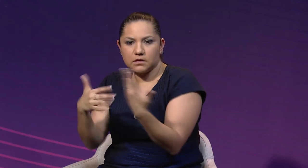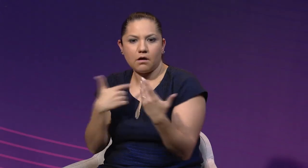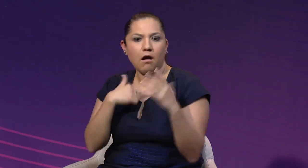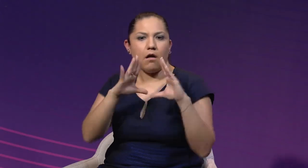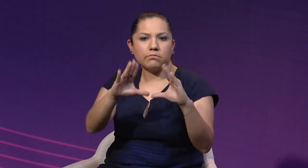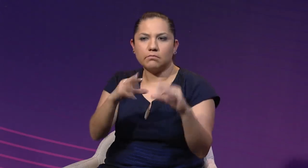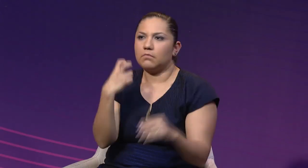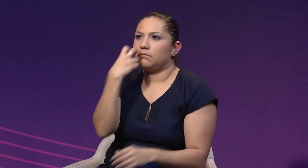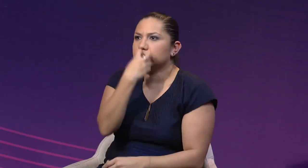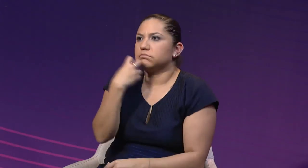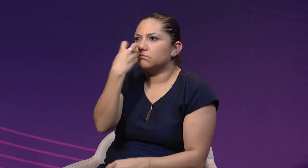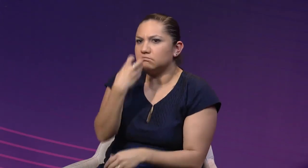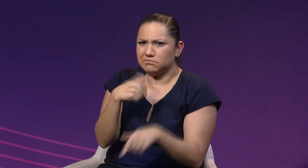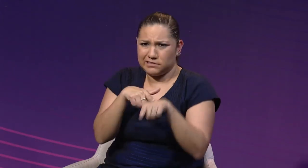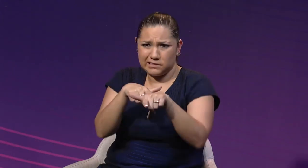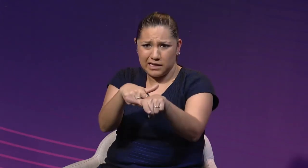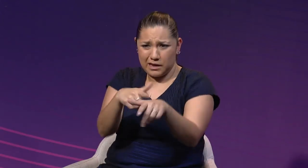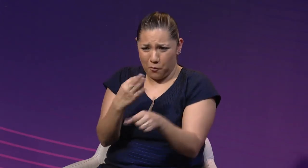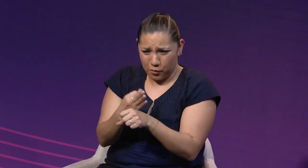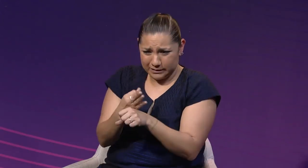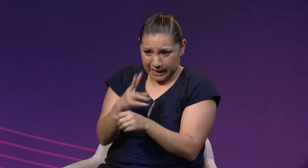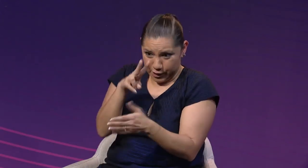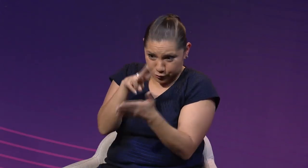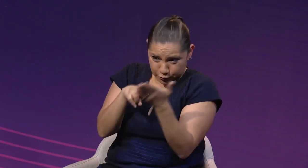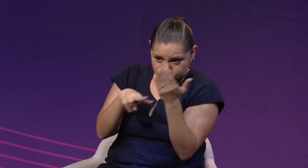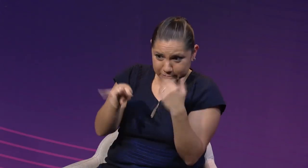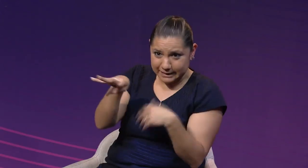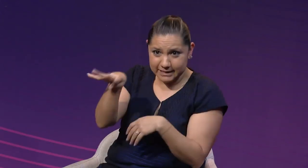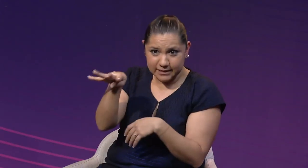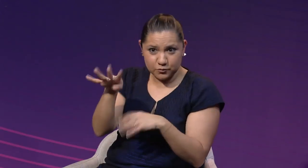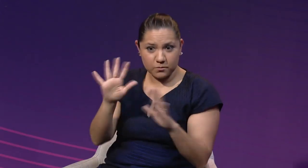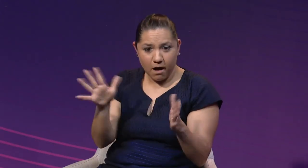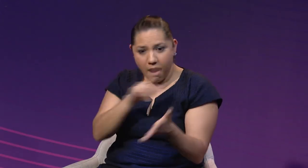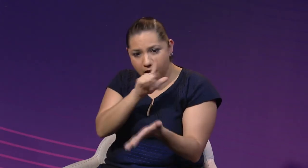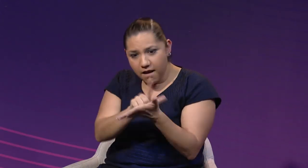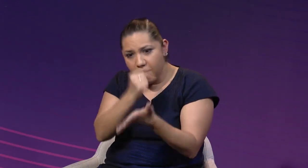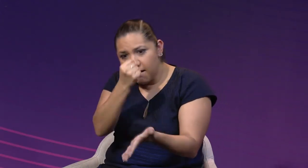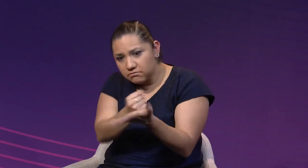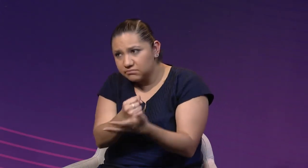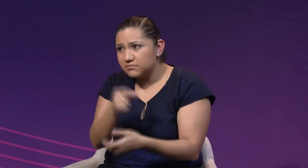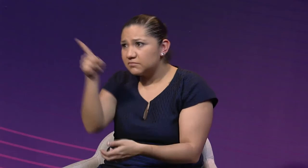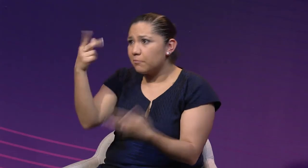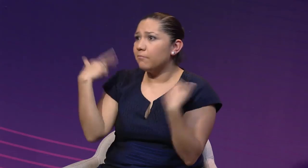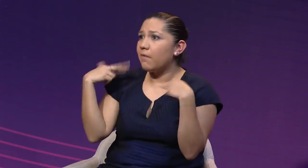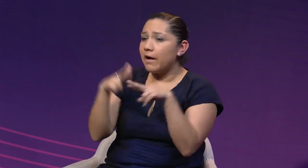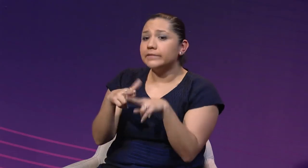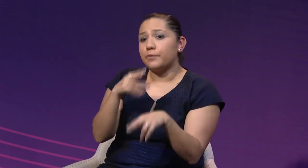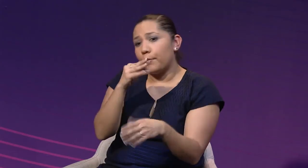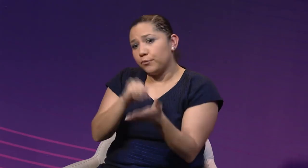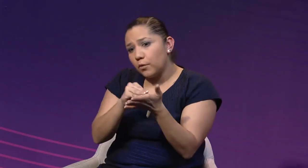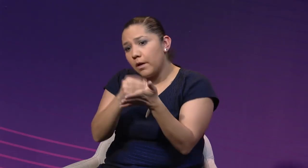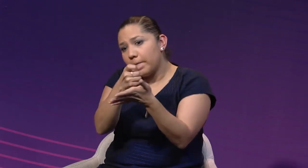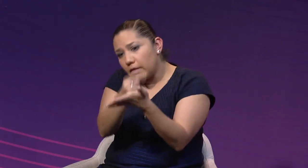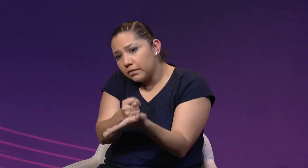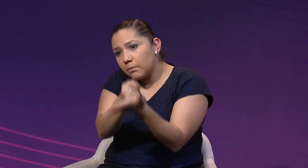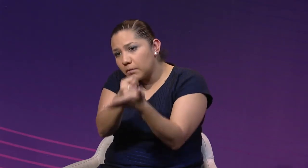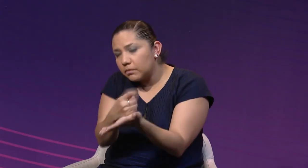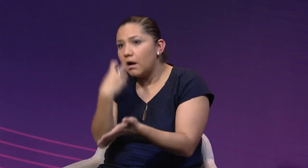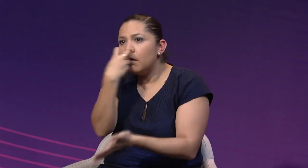Muchos de los maestros no saben lengua de señas y entonces terminan oralizando a los niños, ¿no? Y entonces